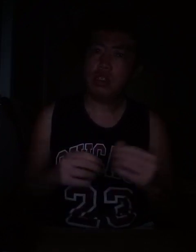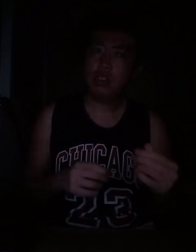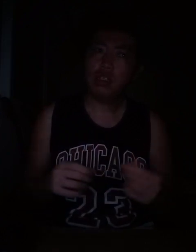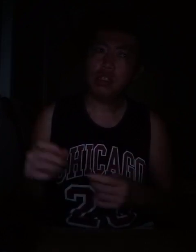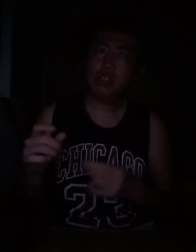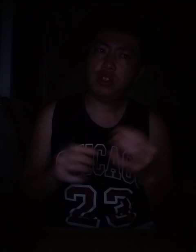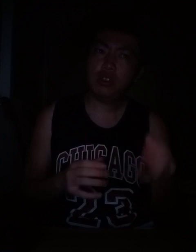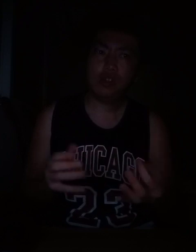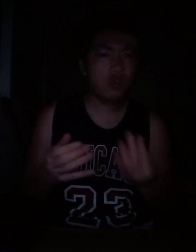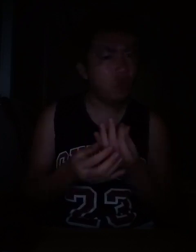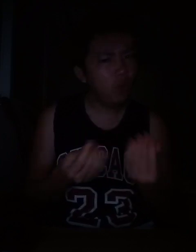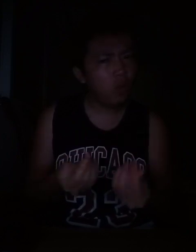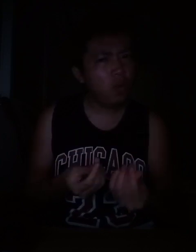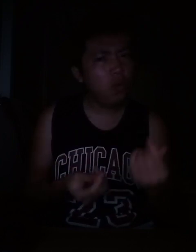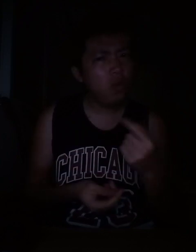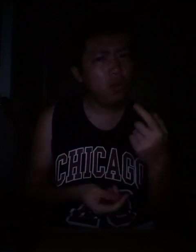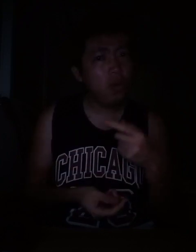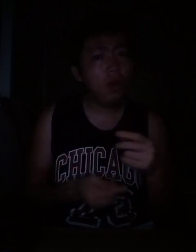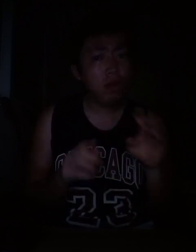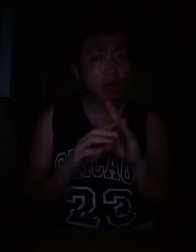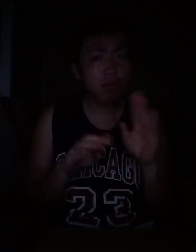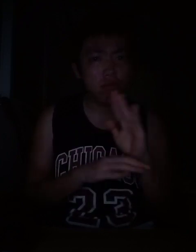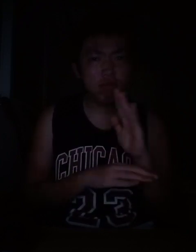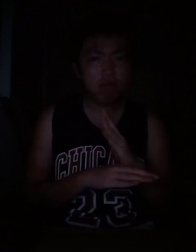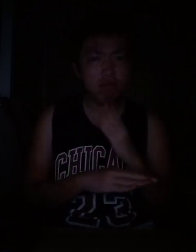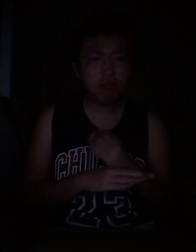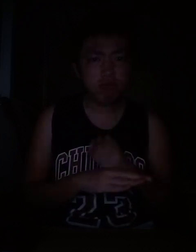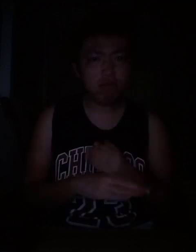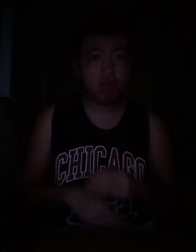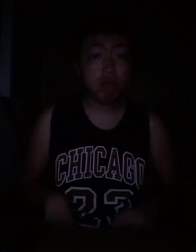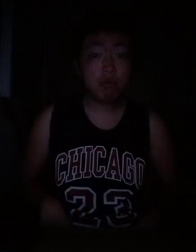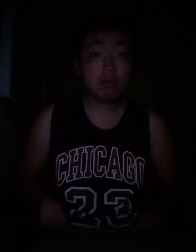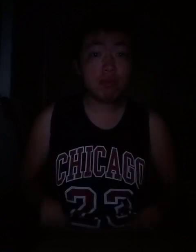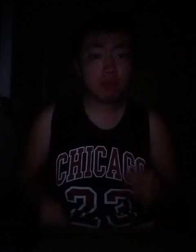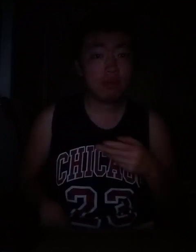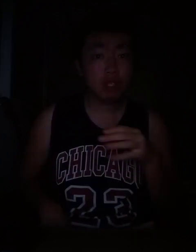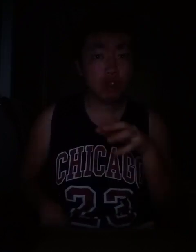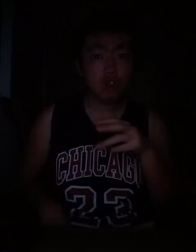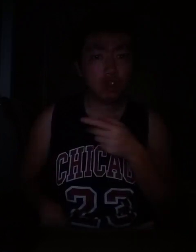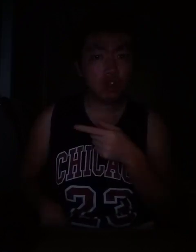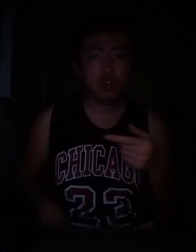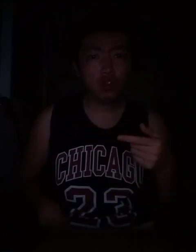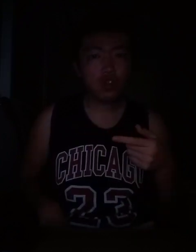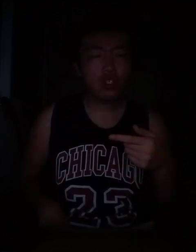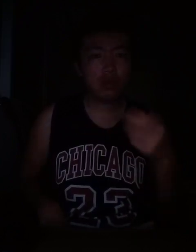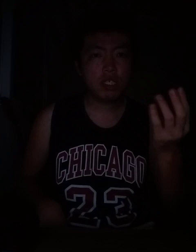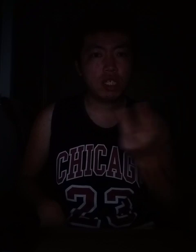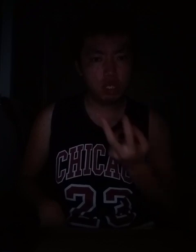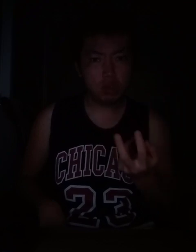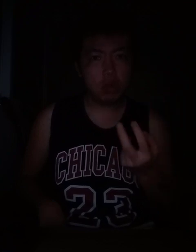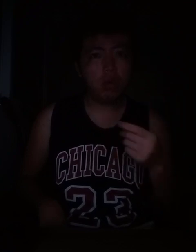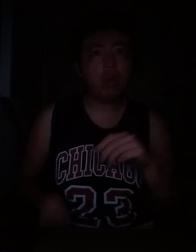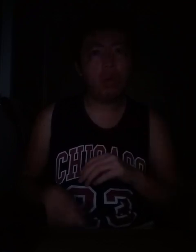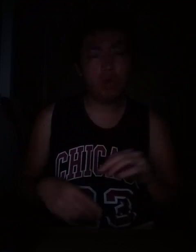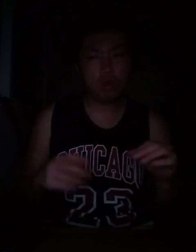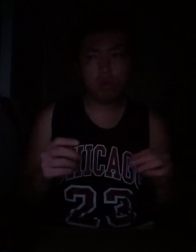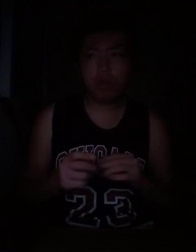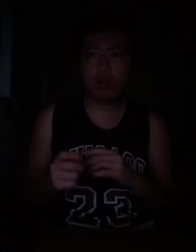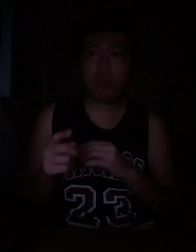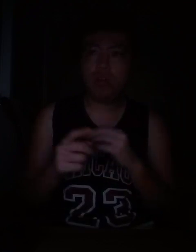전관으로서의 영향력이 강해질 수밖에 없습니다. LH 부사장 직급이었던 B씨도 퇴직 6개월 만에 취업 승인